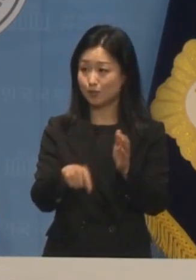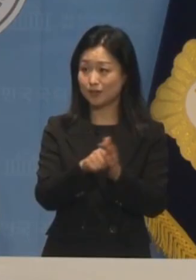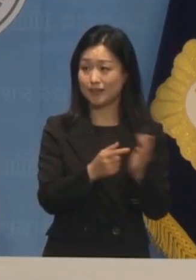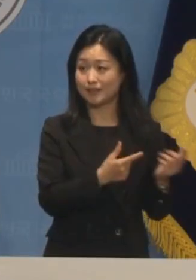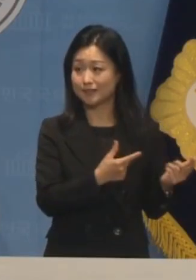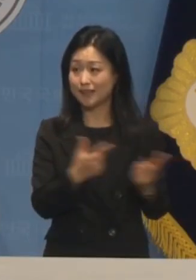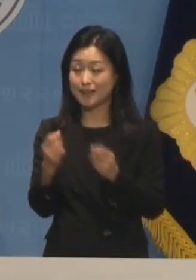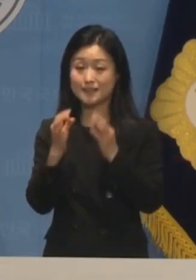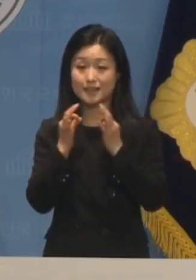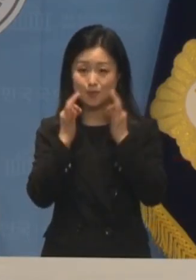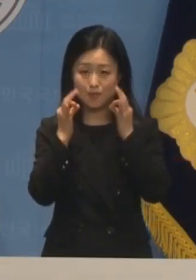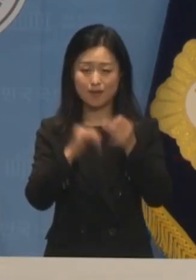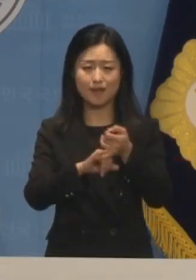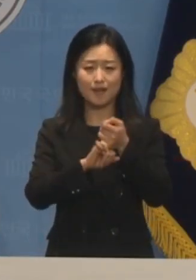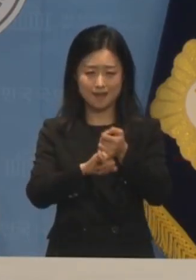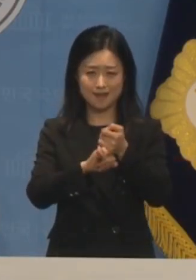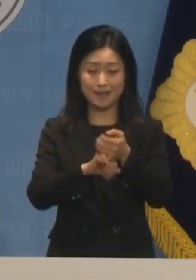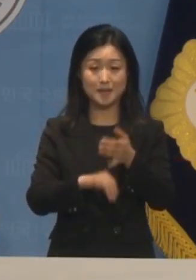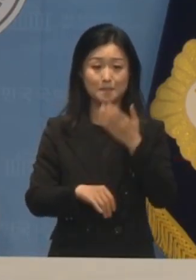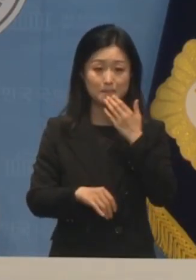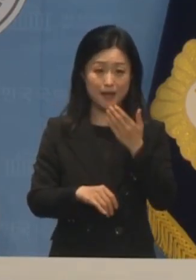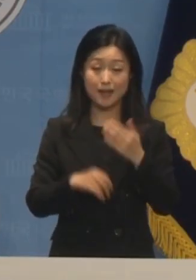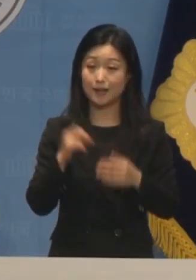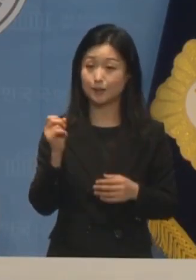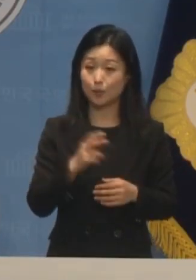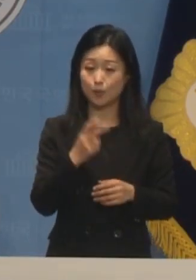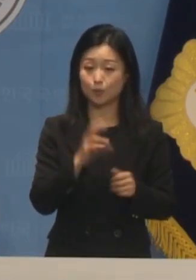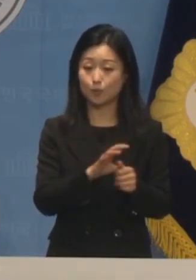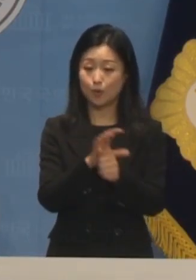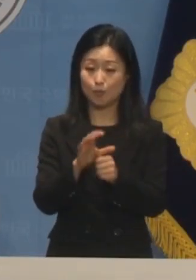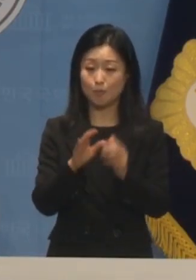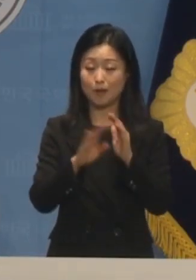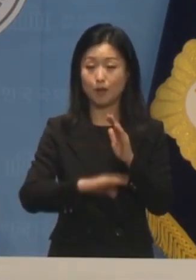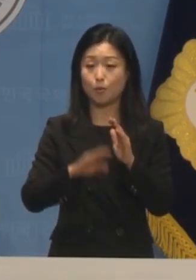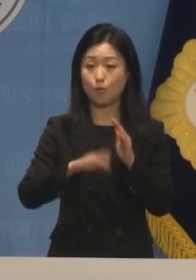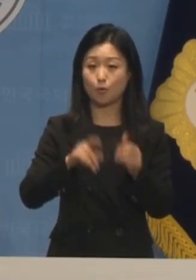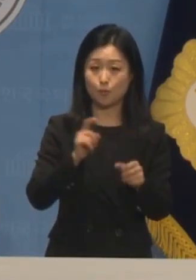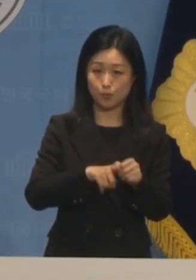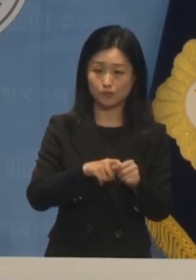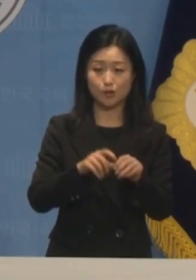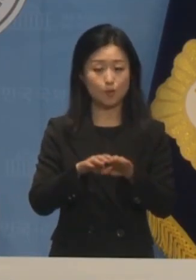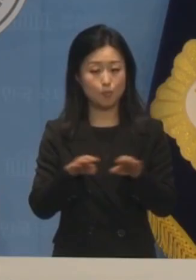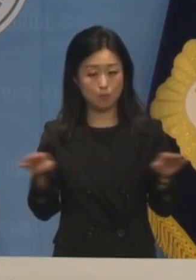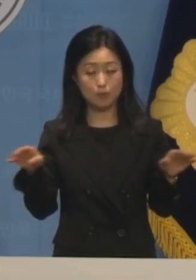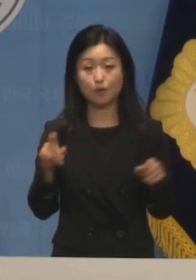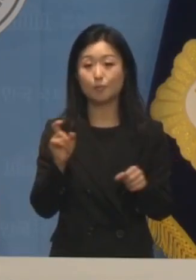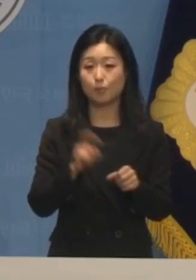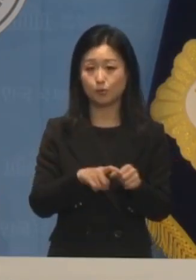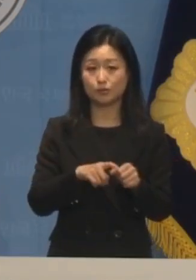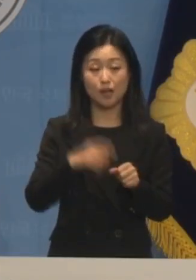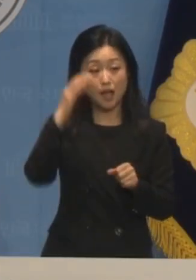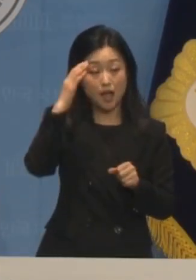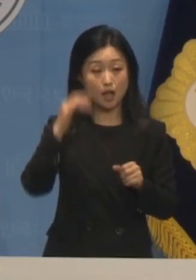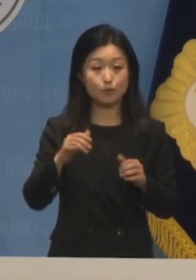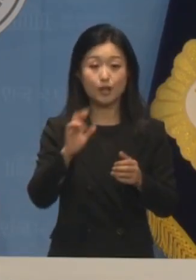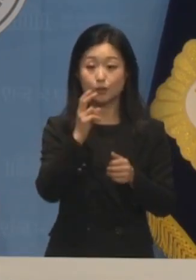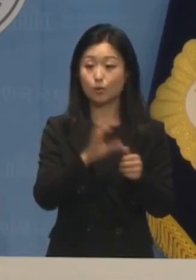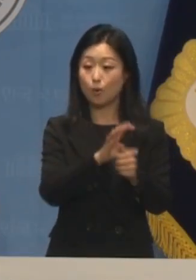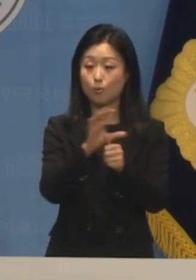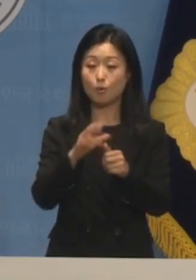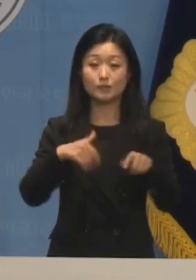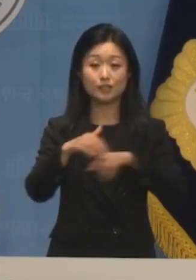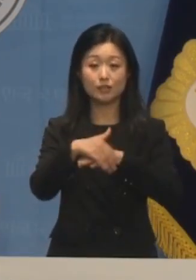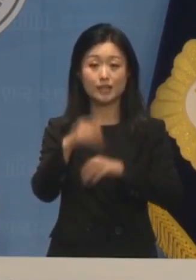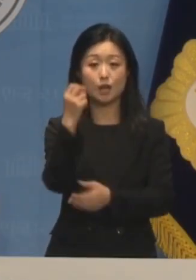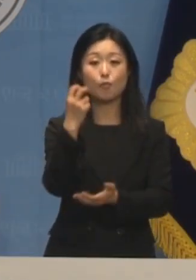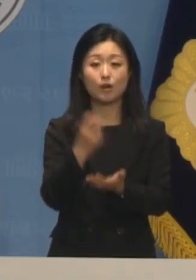노력을 다할 것입니다. 아울러 돌봄의 공공성과 보편성 등 우리나라 돌봄 정책의 기본